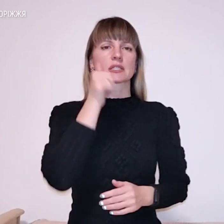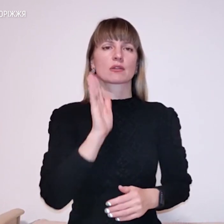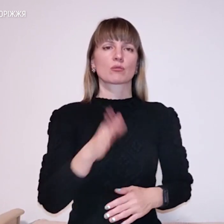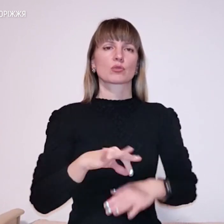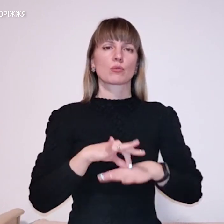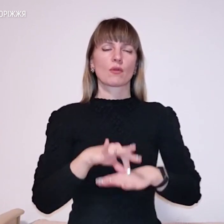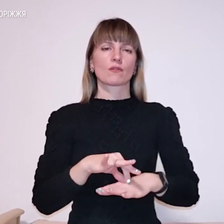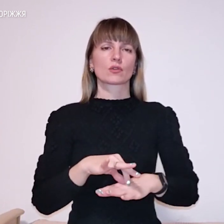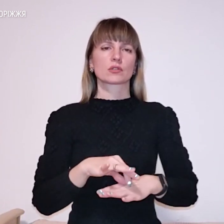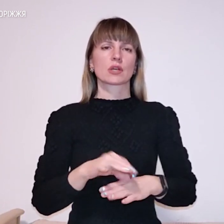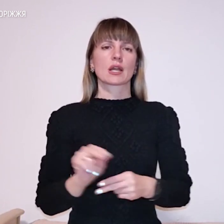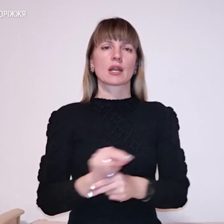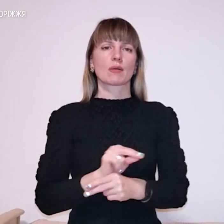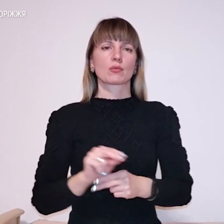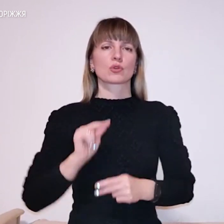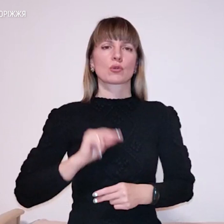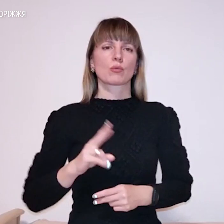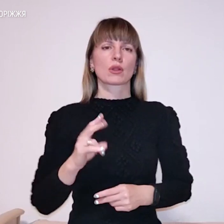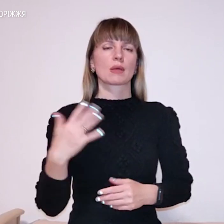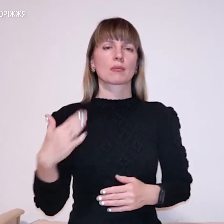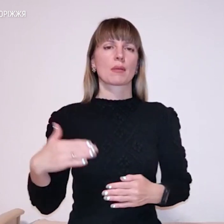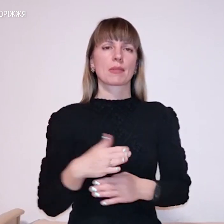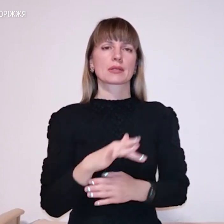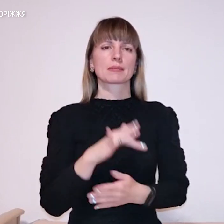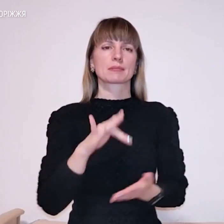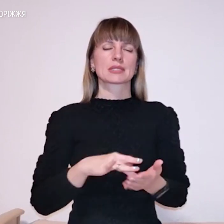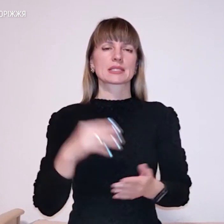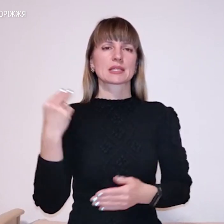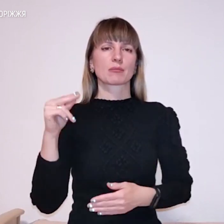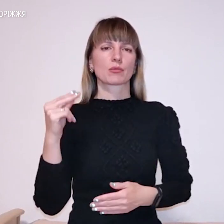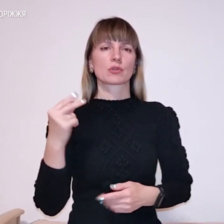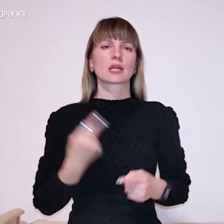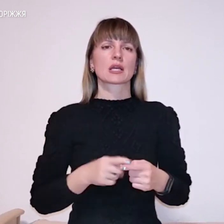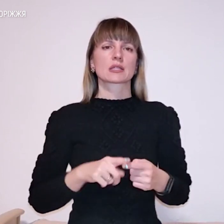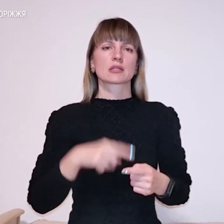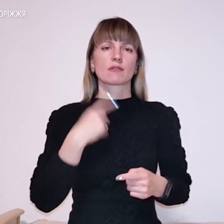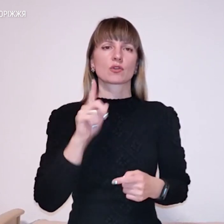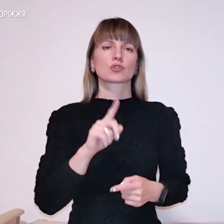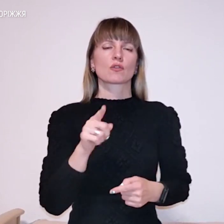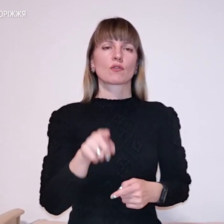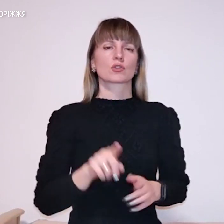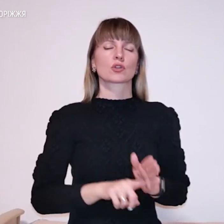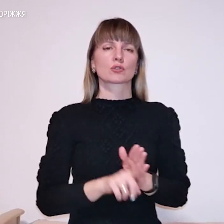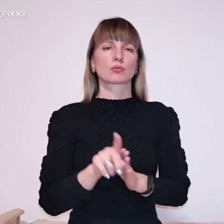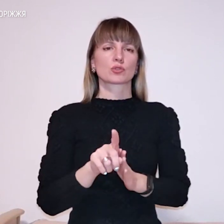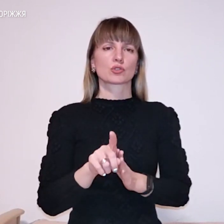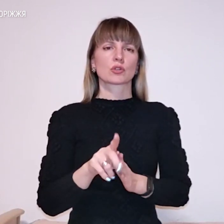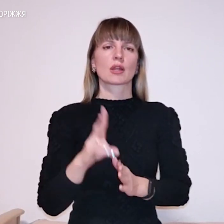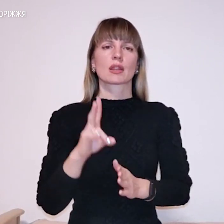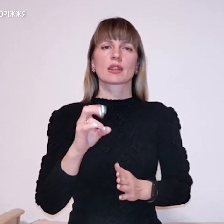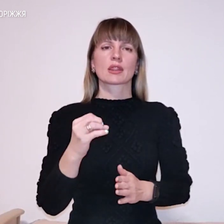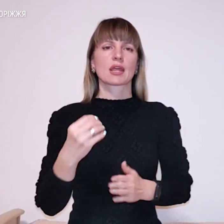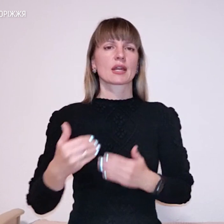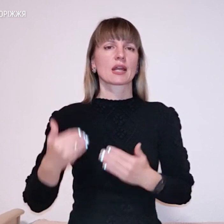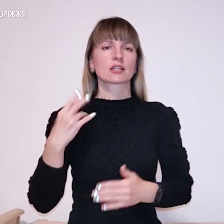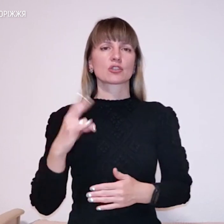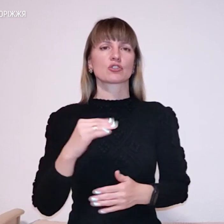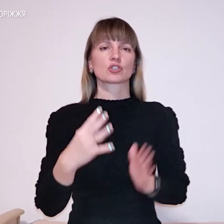проводитися ремонтні роботи на правому березі міста Запоріжжя. Це означає, що вони розпочнуться не раніше, ніж 9:30